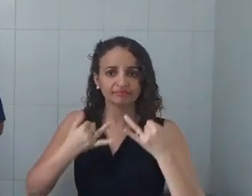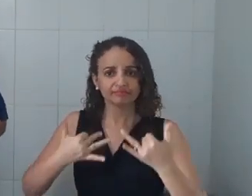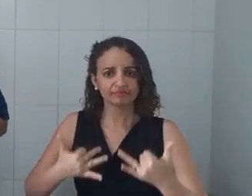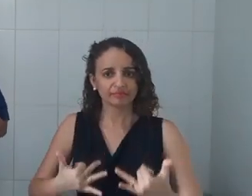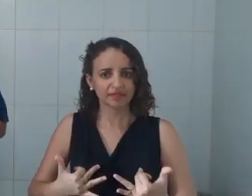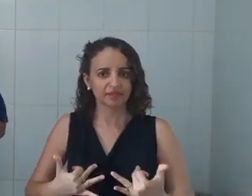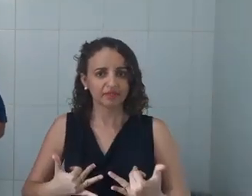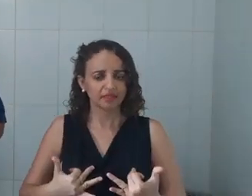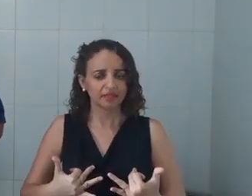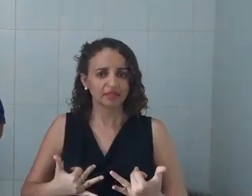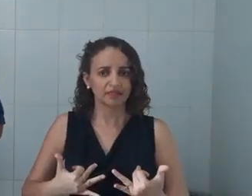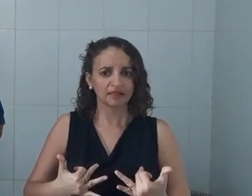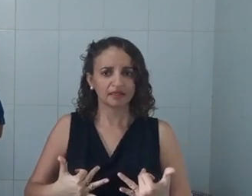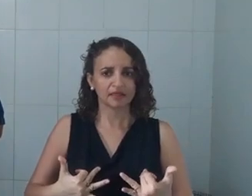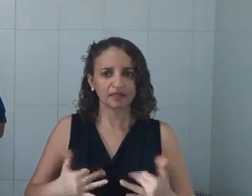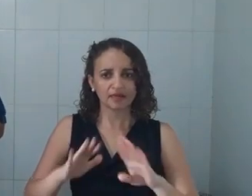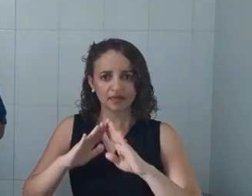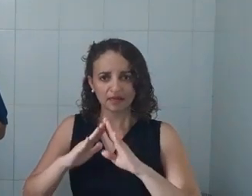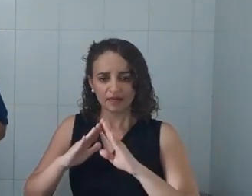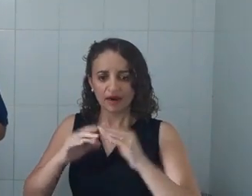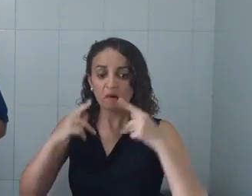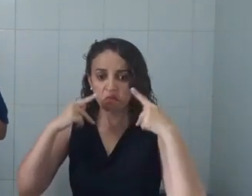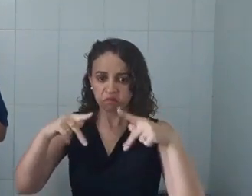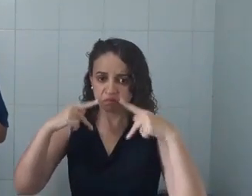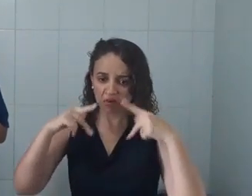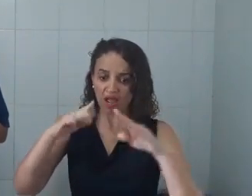que a palavra do Senhor,